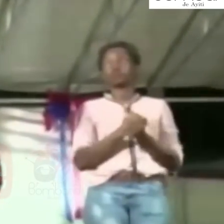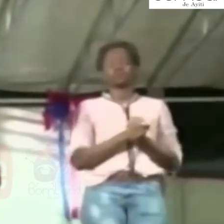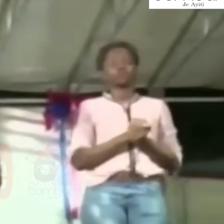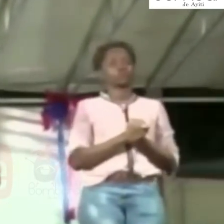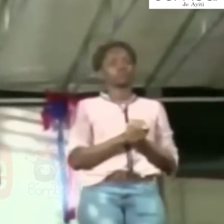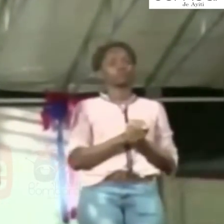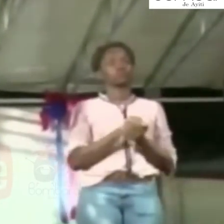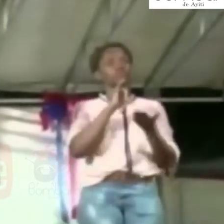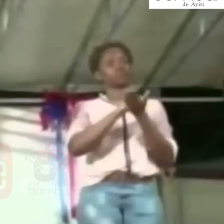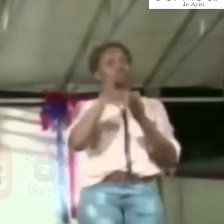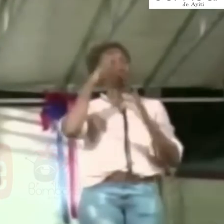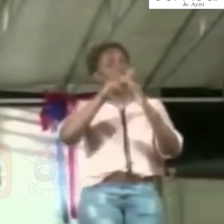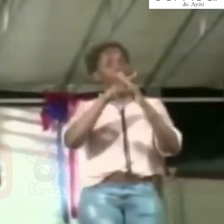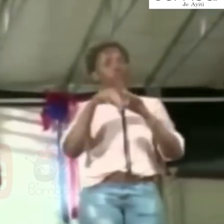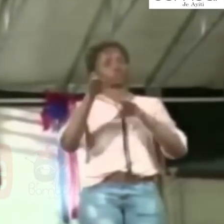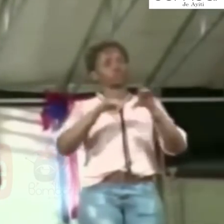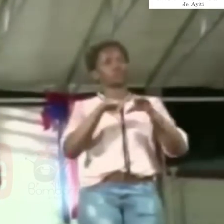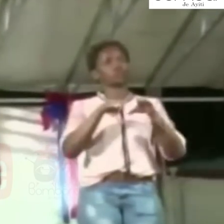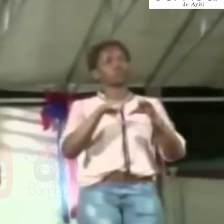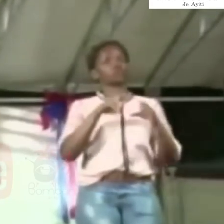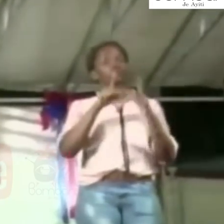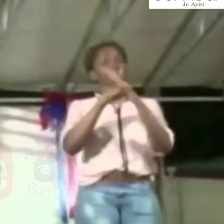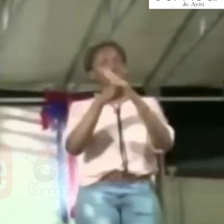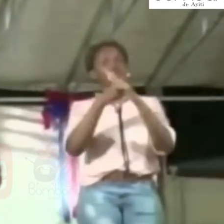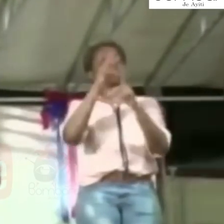Qui pour commencer à faire là, la commencer là à partir